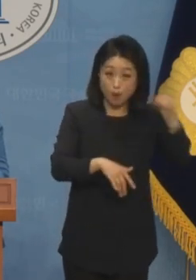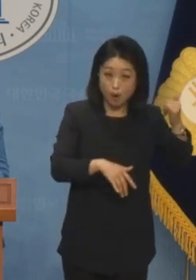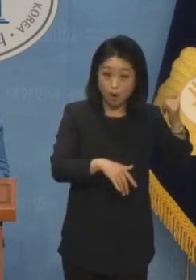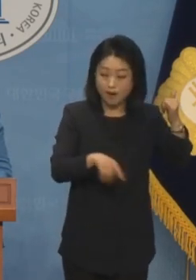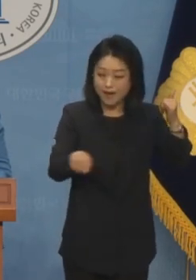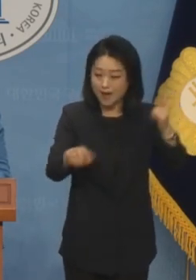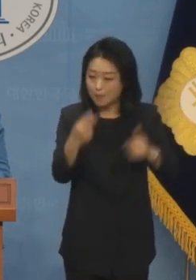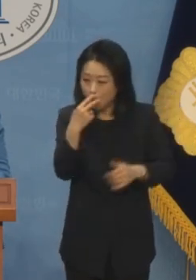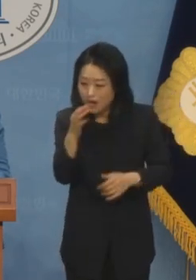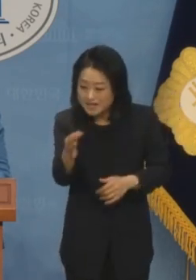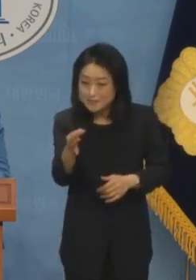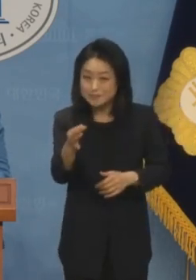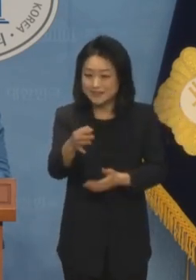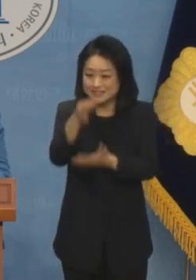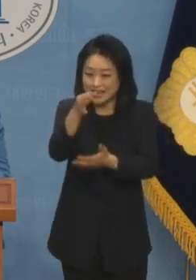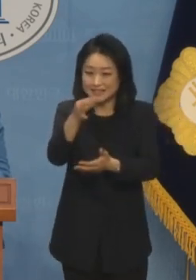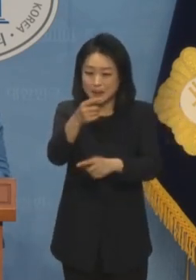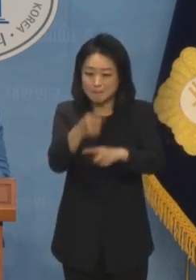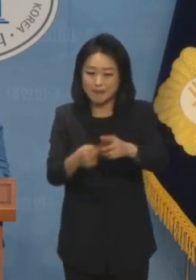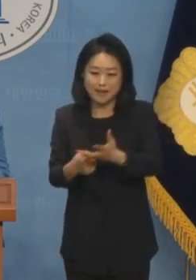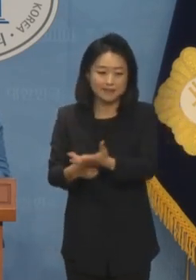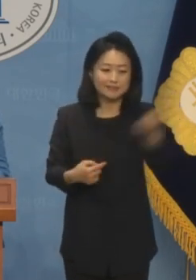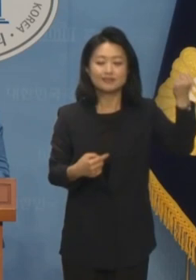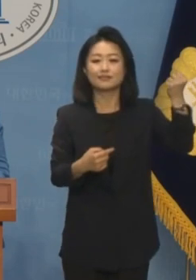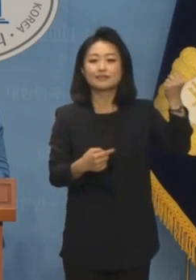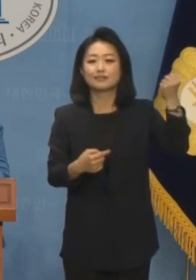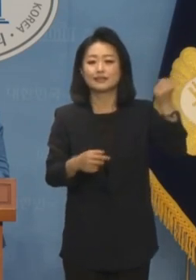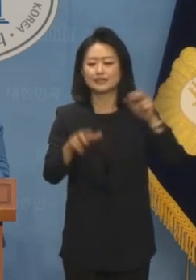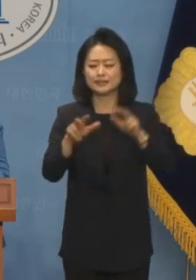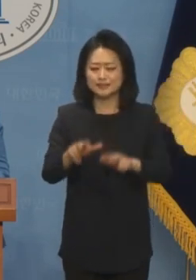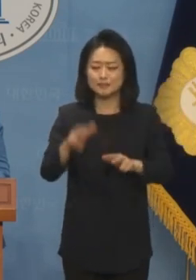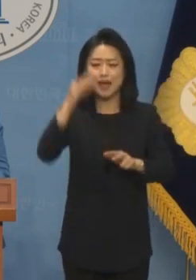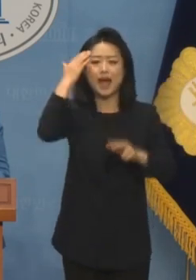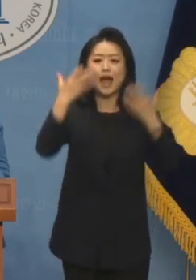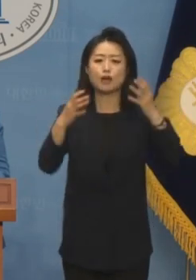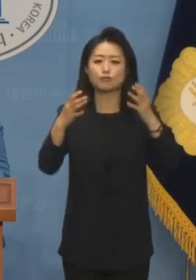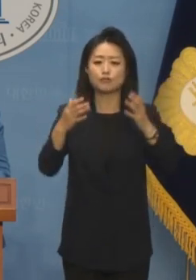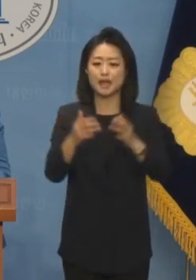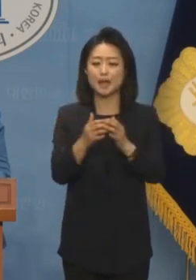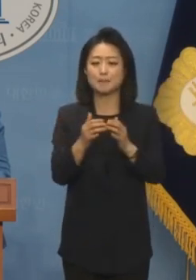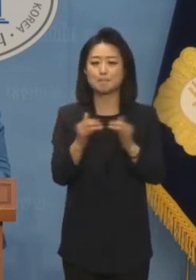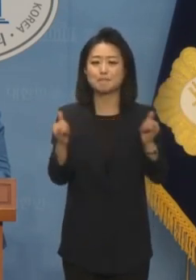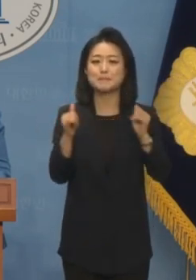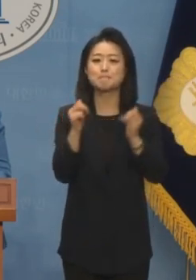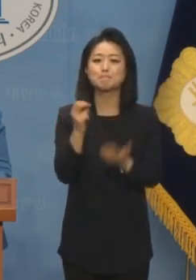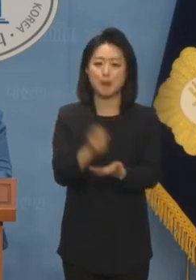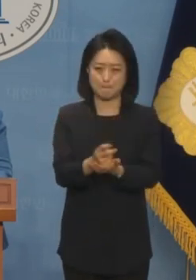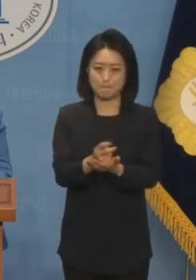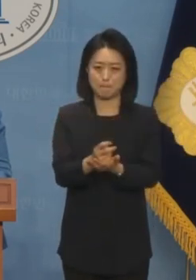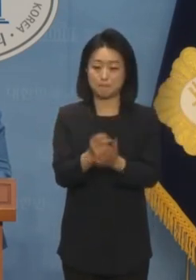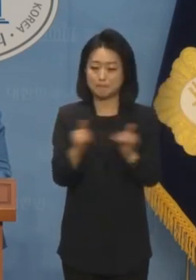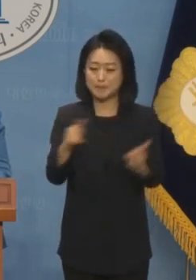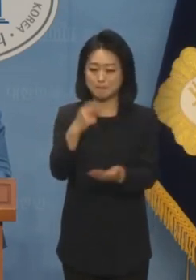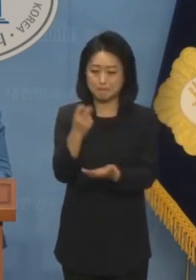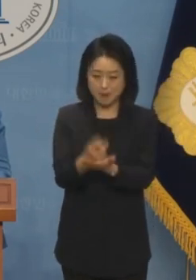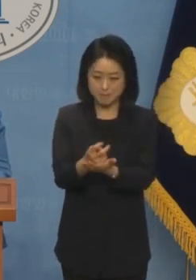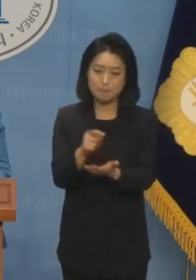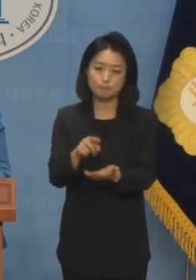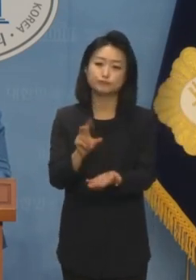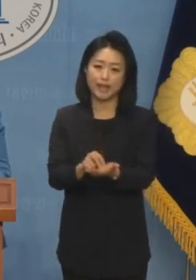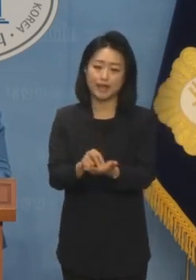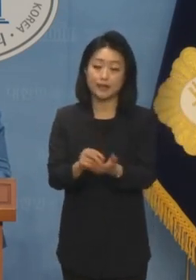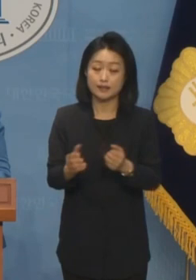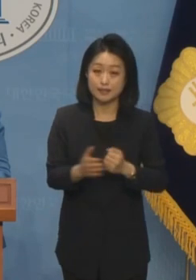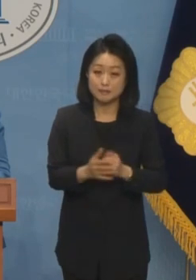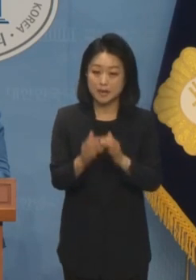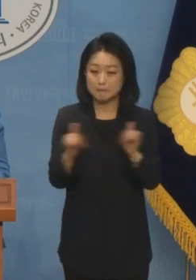재산의 절반을 가지러 옵니다. 이게 대한민국의 민법입니다. 대한민국의 민법. 그래서